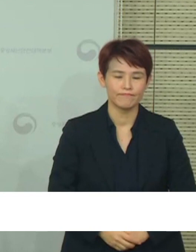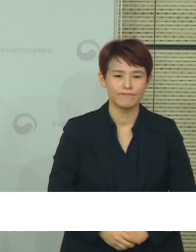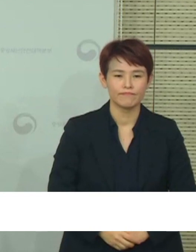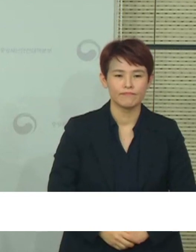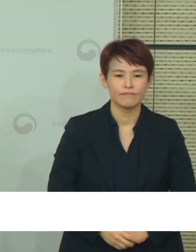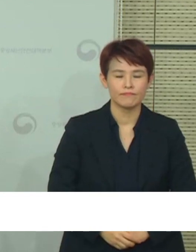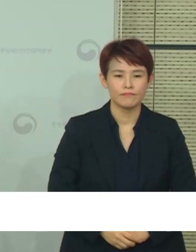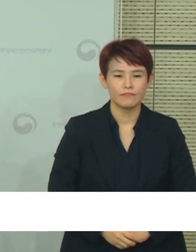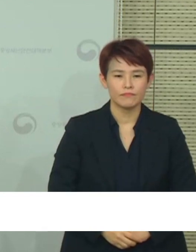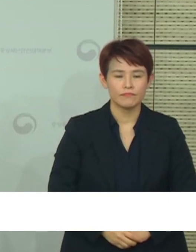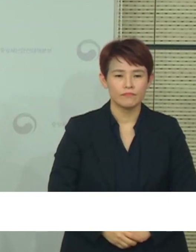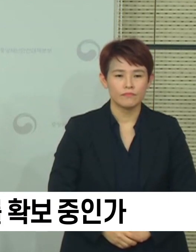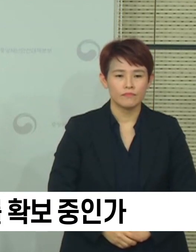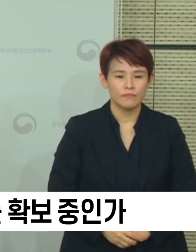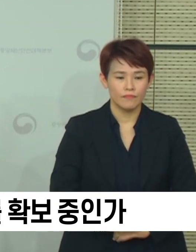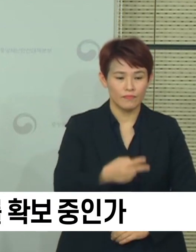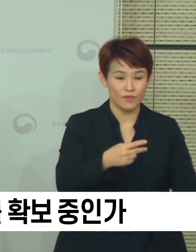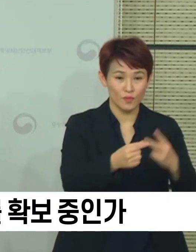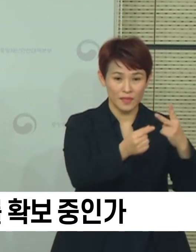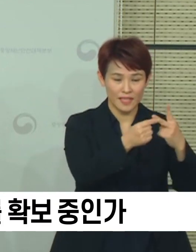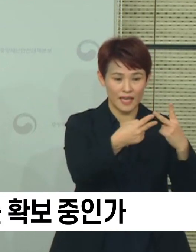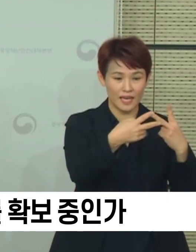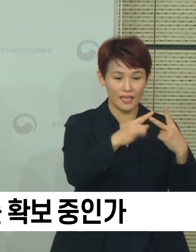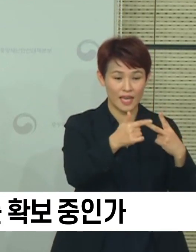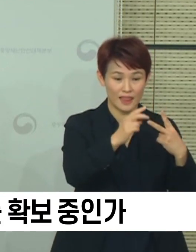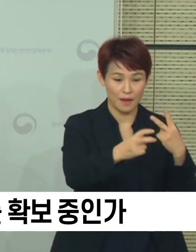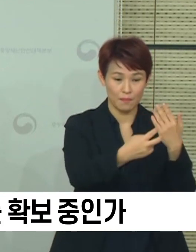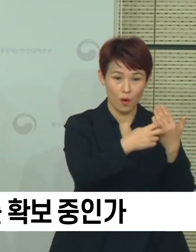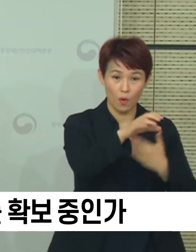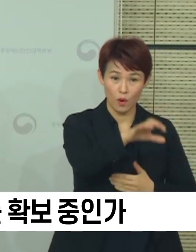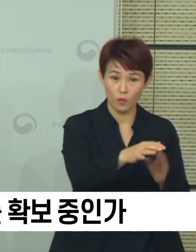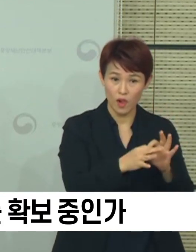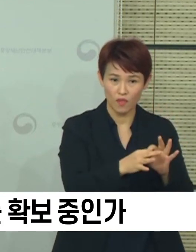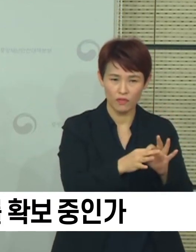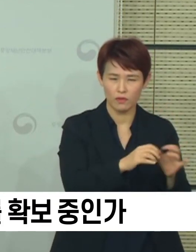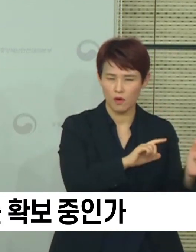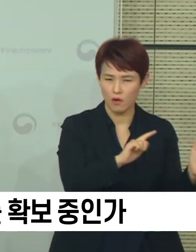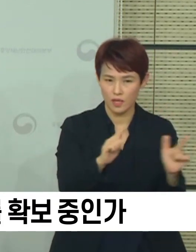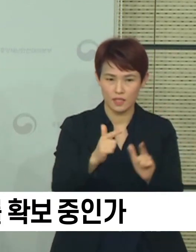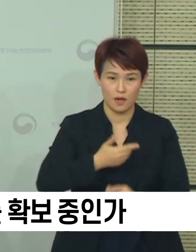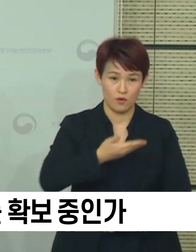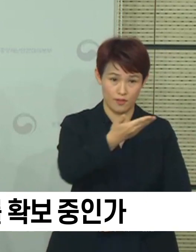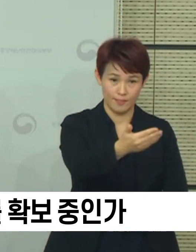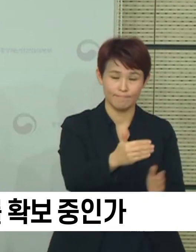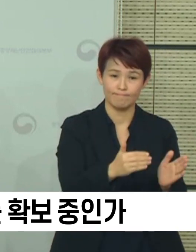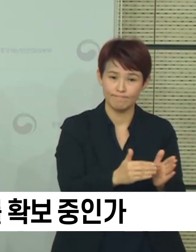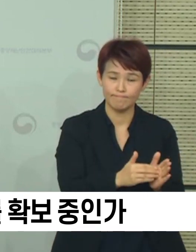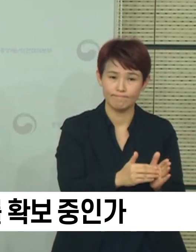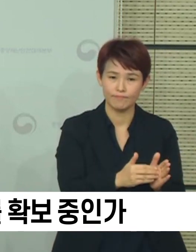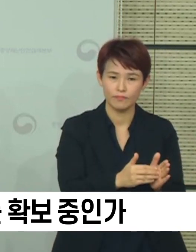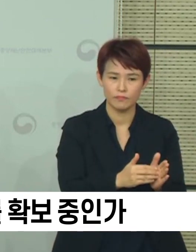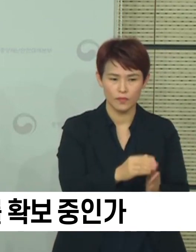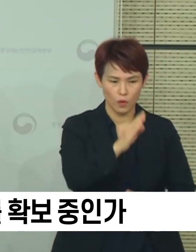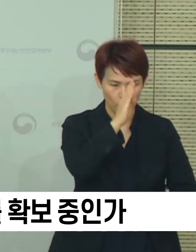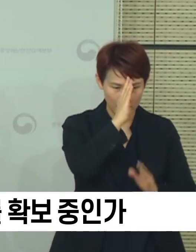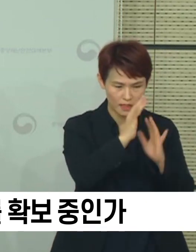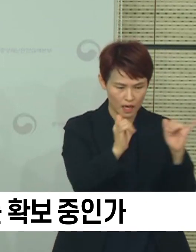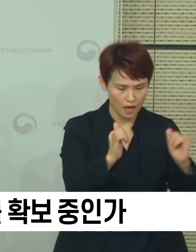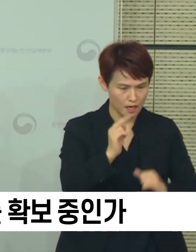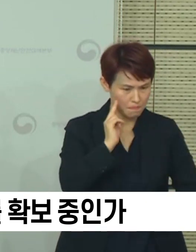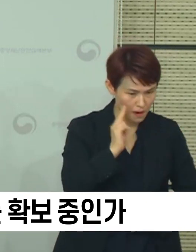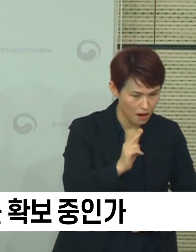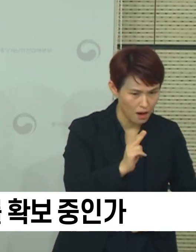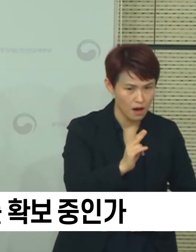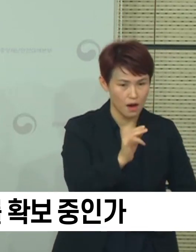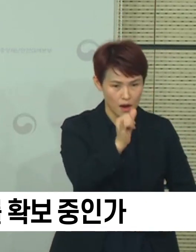하겠습니다. 그 대남병원에 대해서는 여러 가지 조치를 아까 말씀드린 대로 그 환자의 중증도